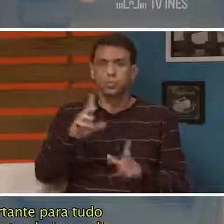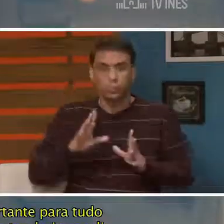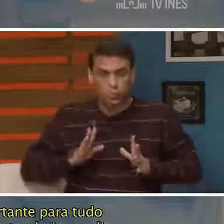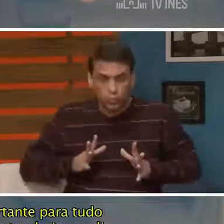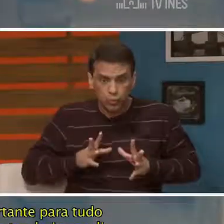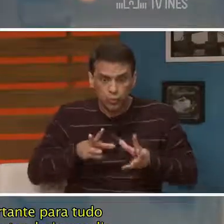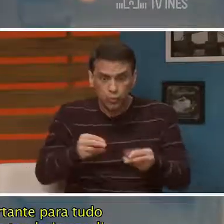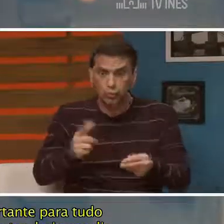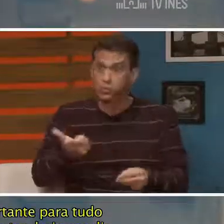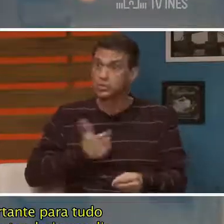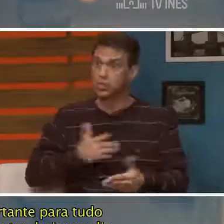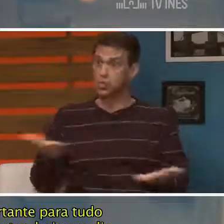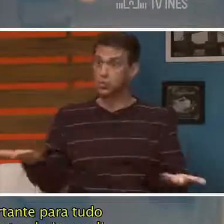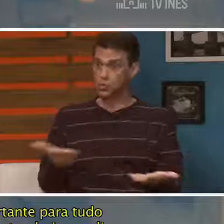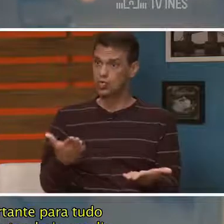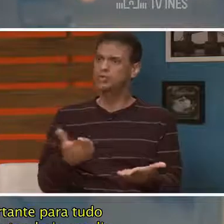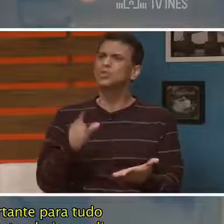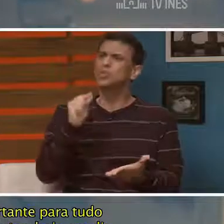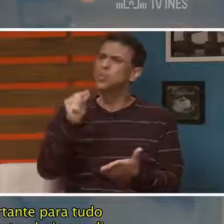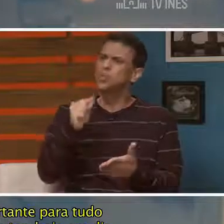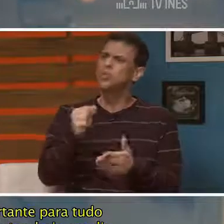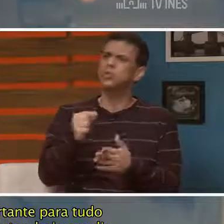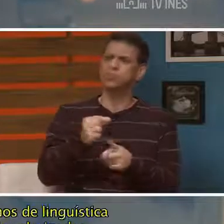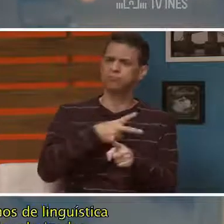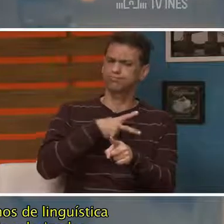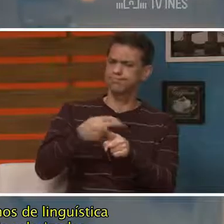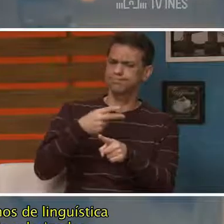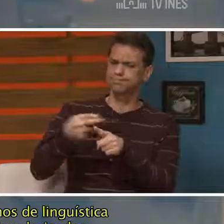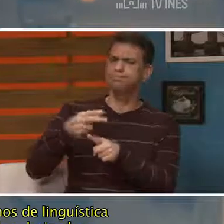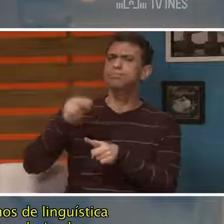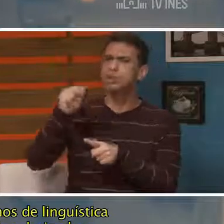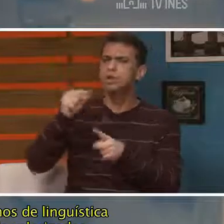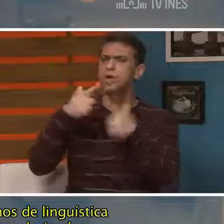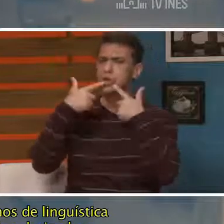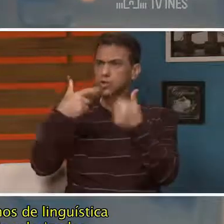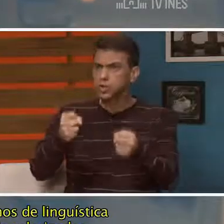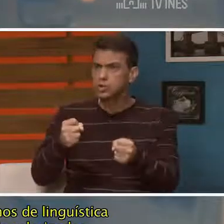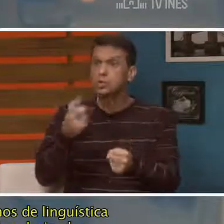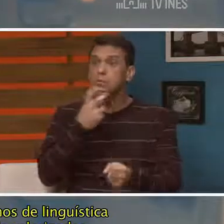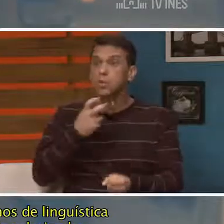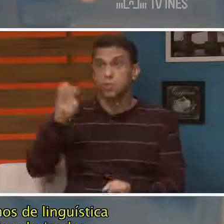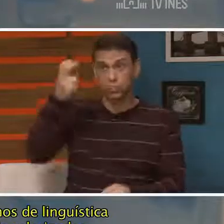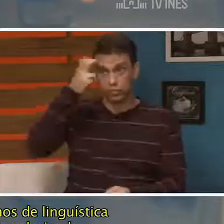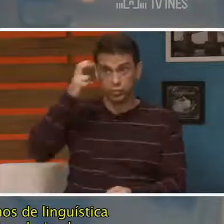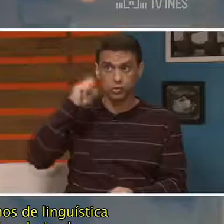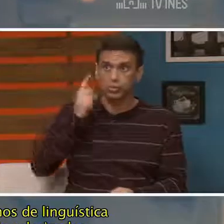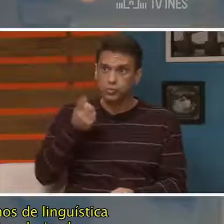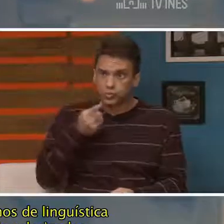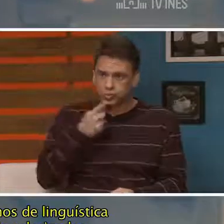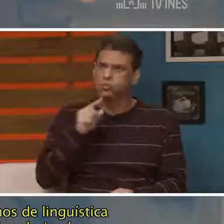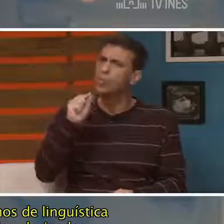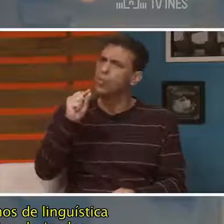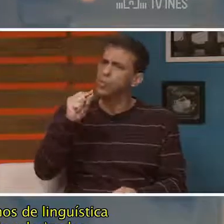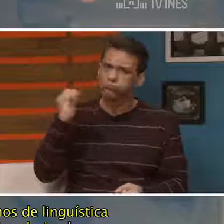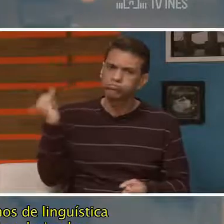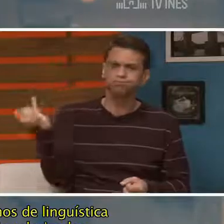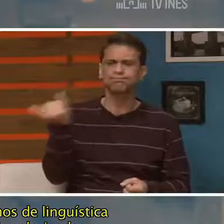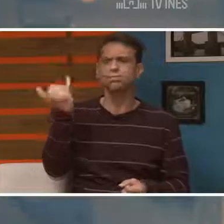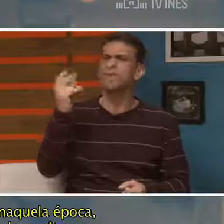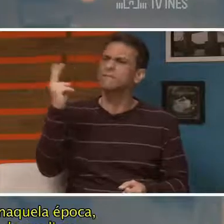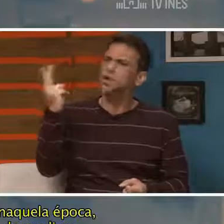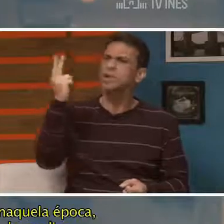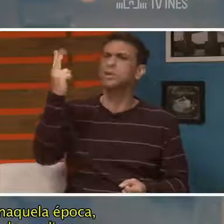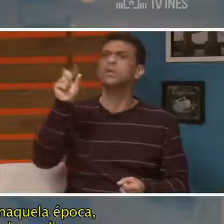para tudo que a gente chegou a ter hoje em dia de vitórias em termos de linguística e de cultura surda